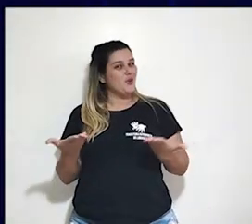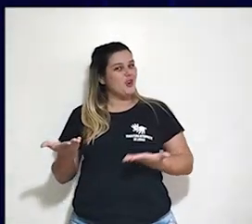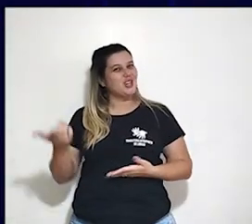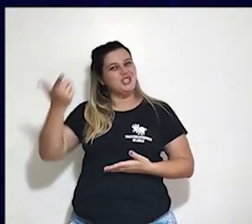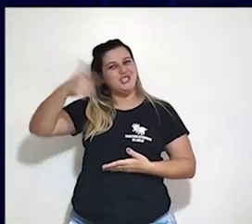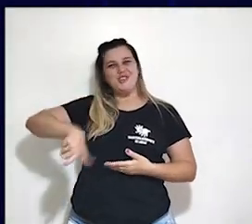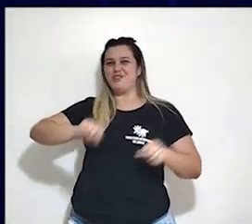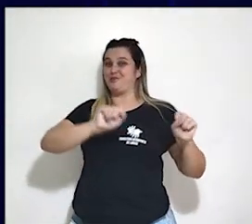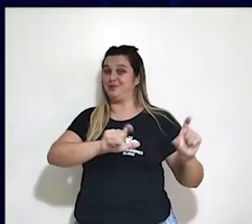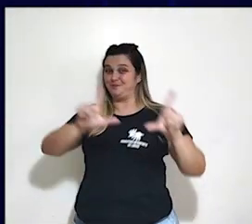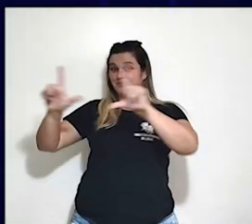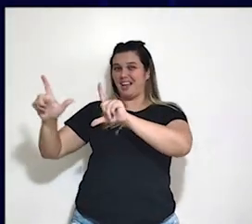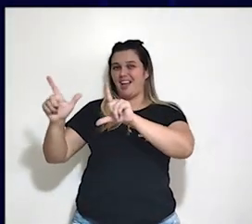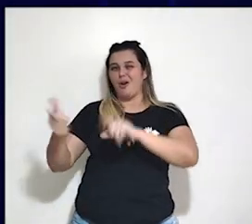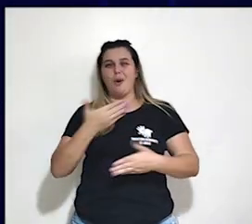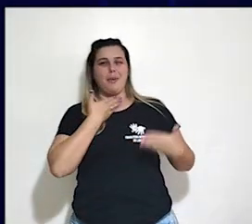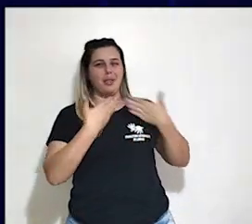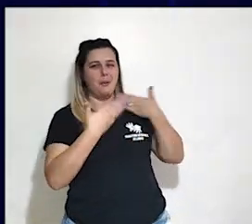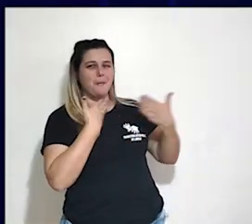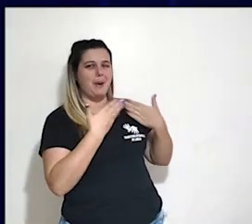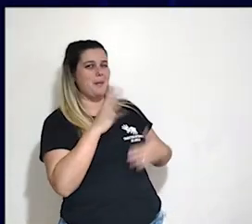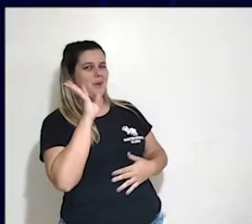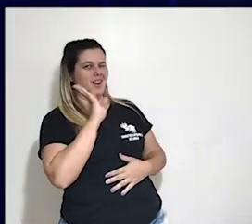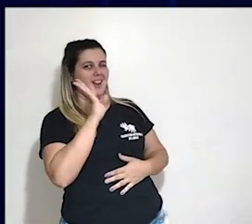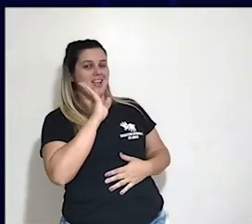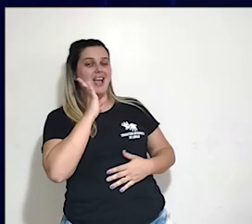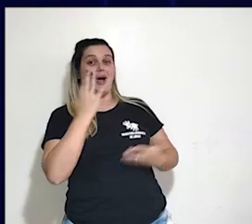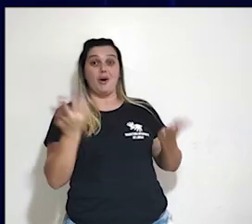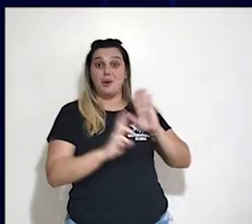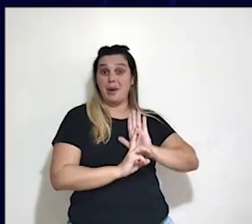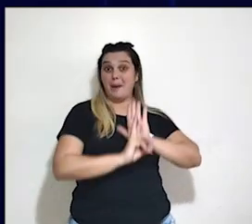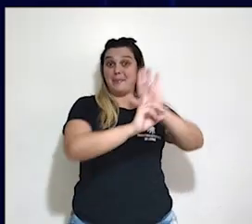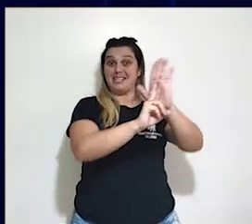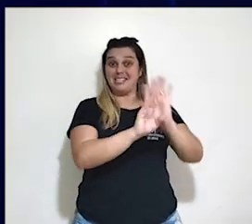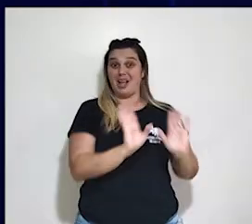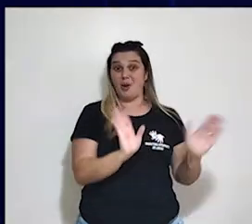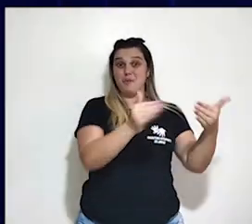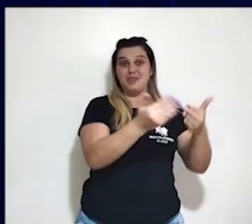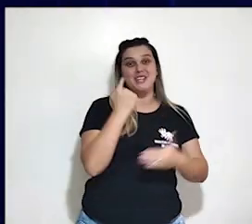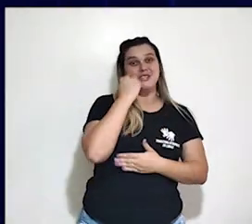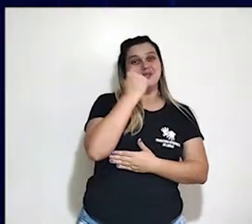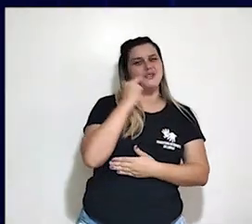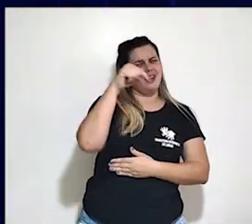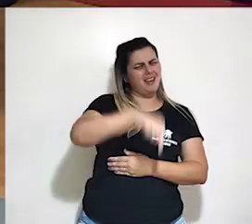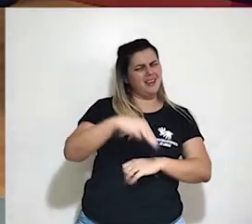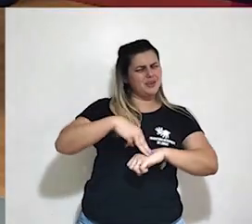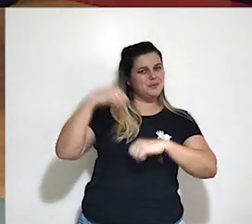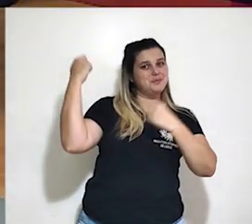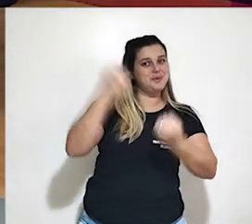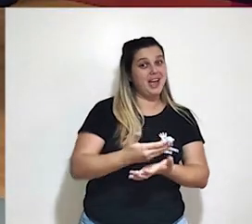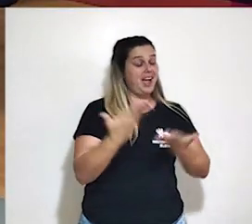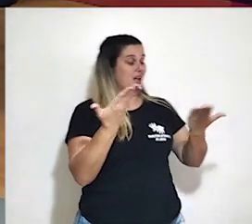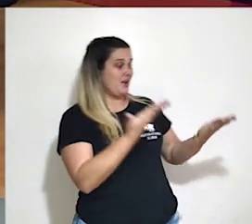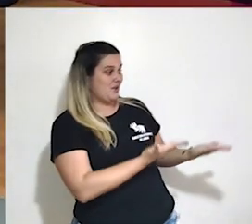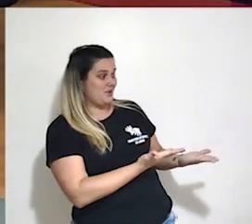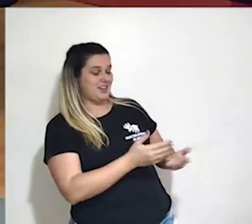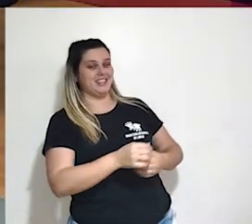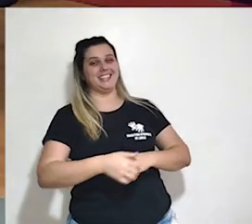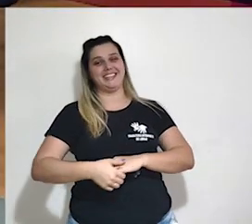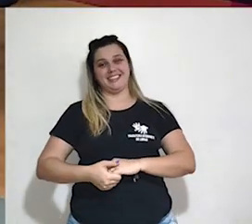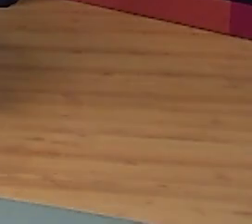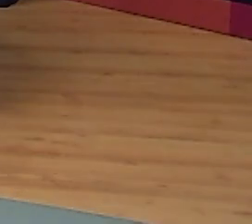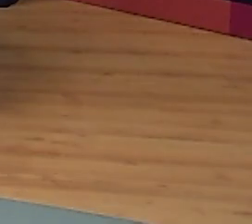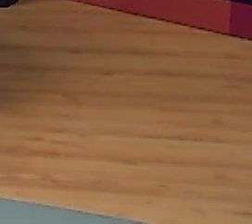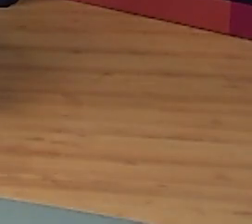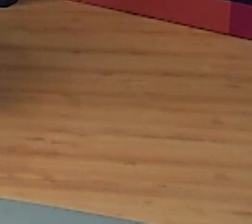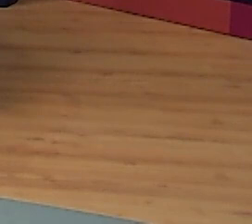Estamos de volta e vamos bater um papo super legal com uma representante da comunidade surda aqui de Muriaé. Estamos aqui com a Claudiceia,